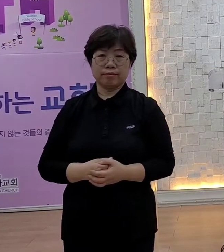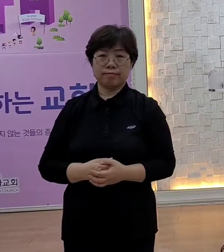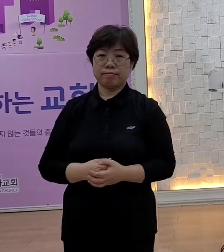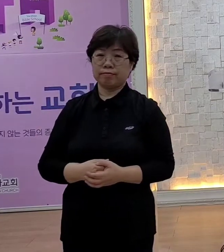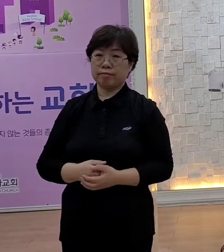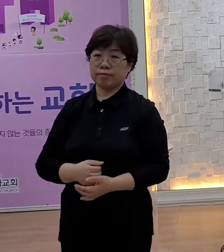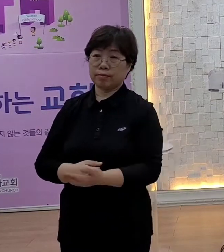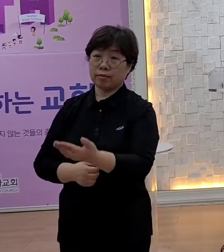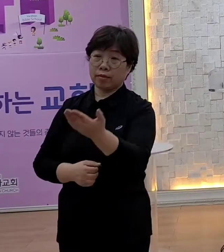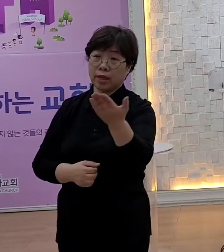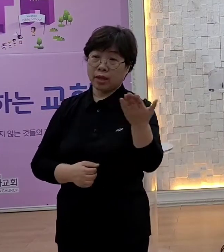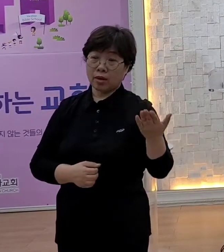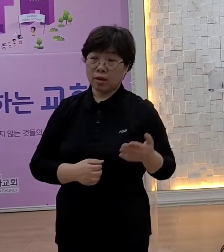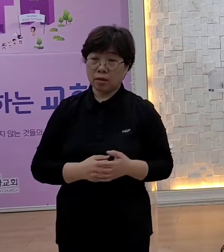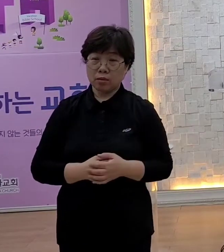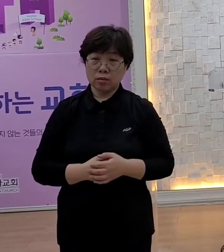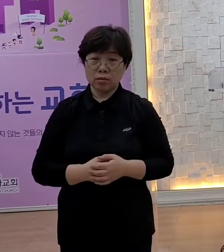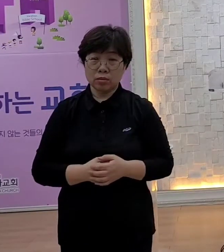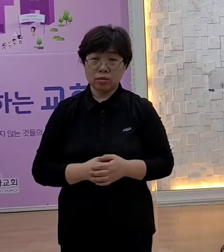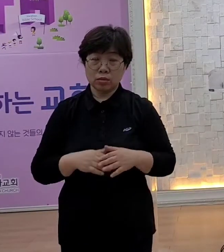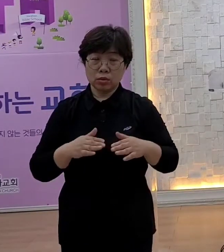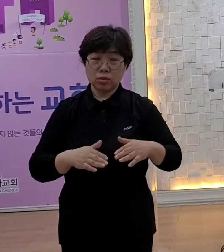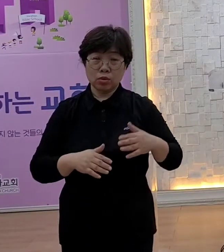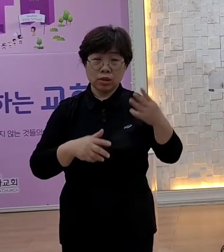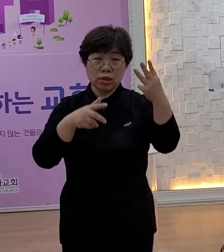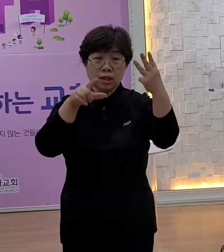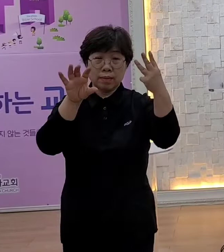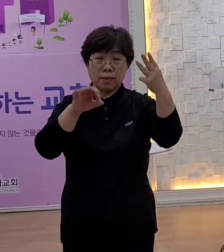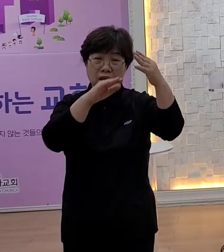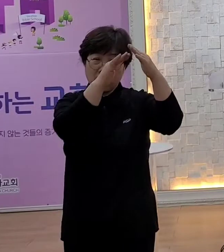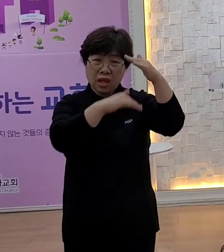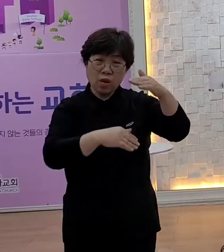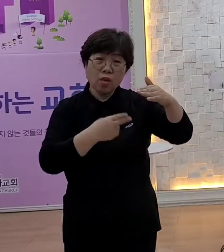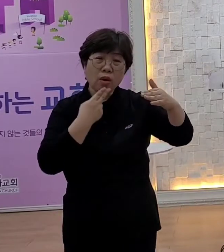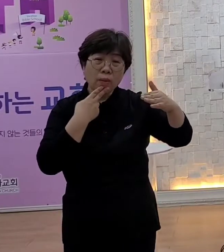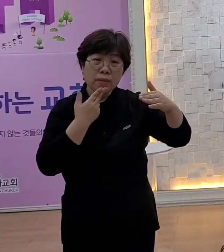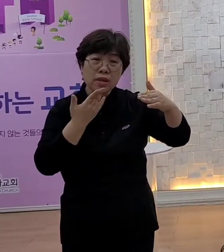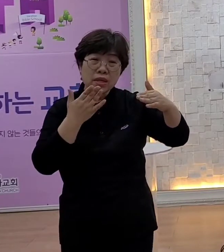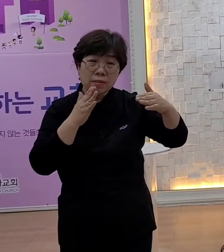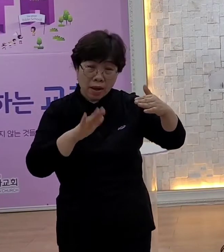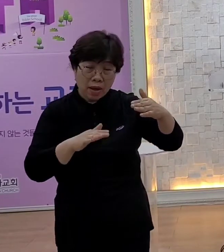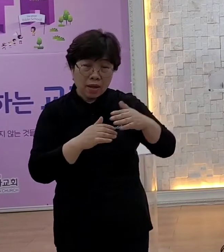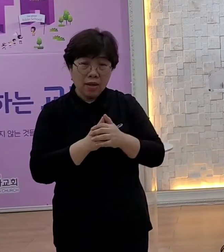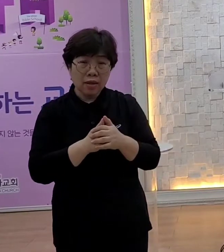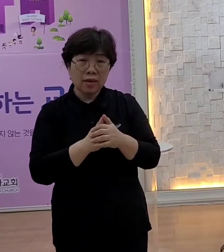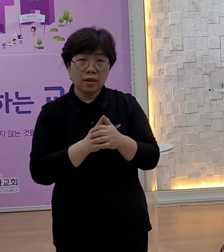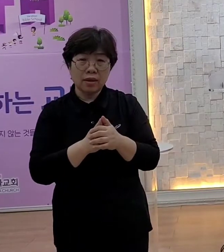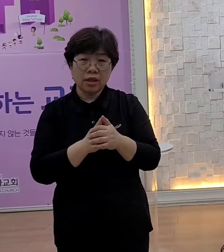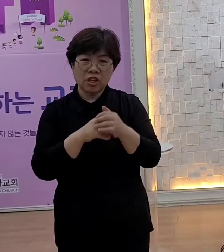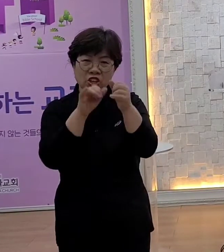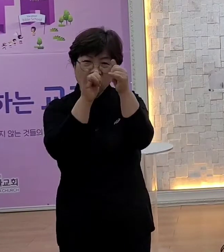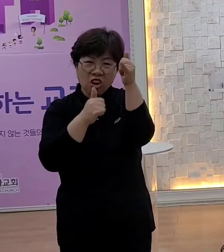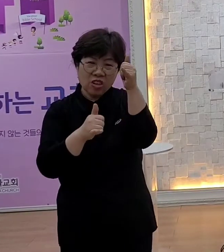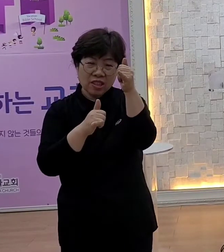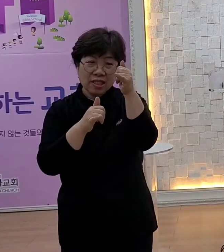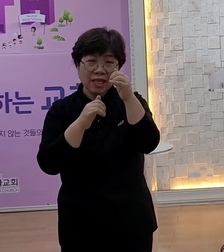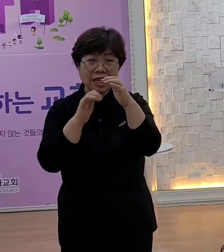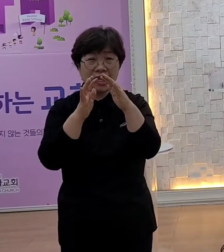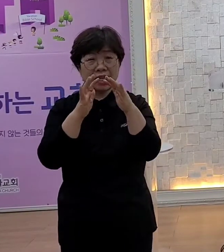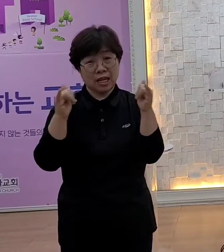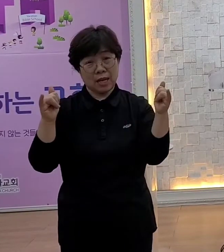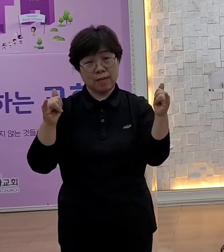여러분, 이 본문에는 나와 있지 않지만 이 역사가들에 의하면 요세푸스라든지 많은 역사가들이